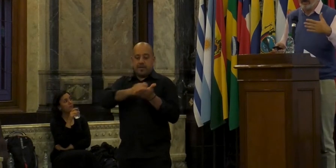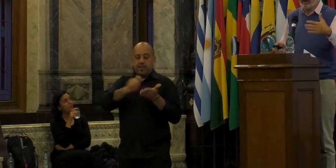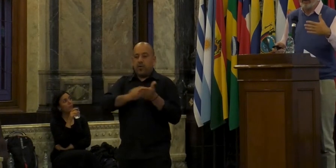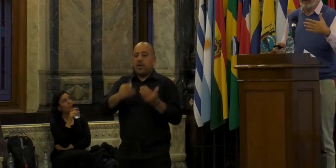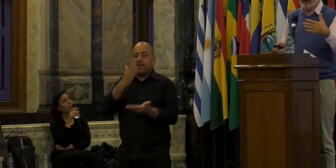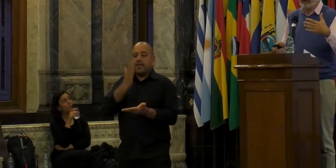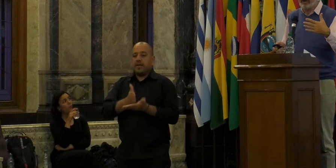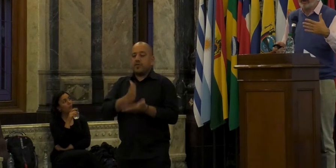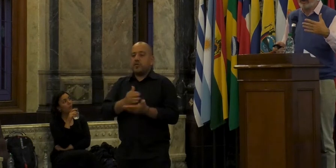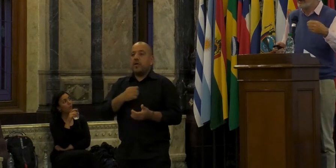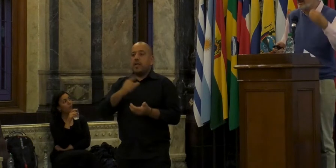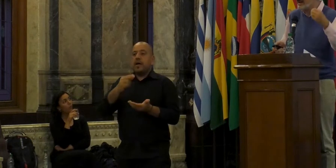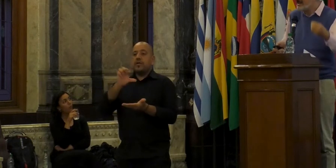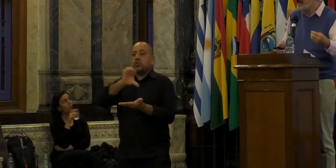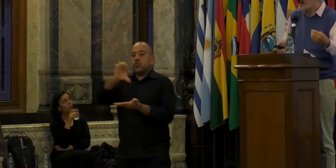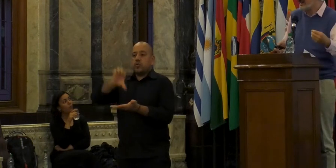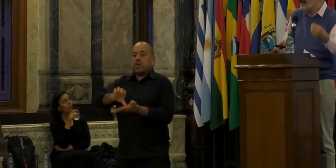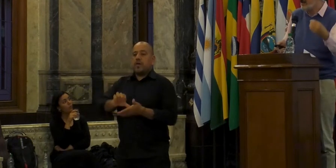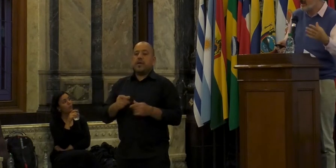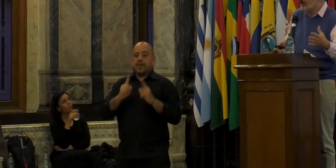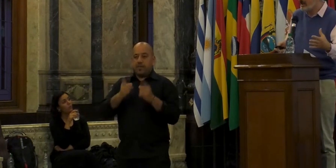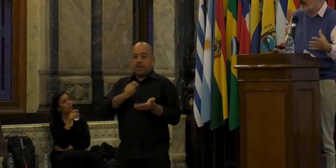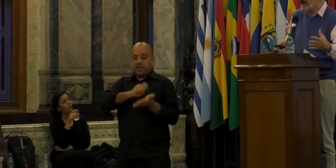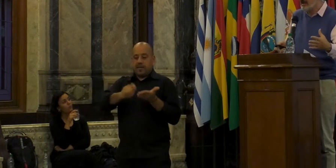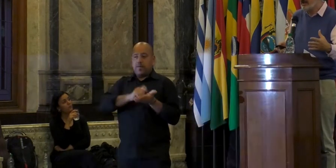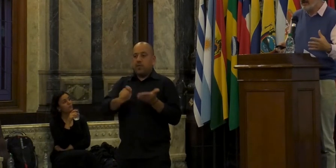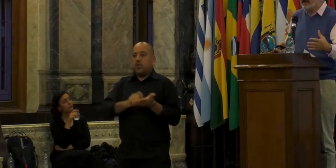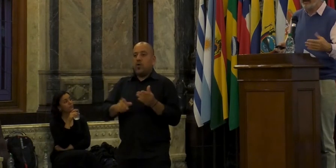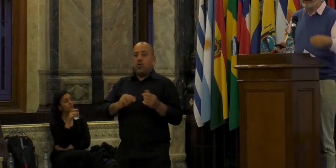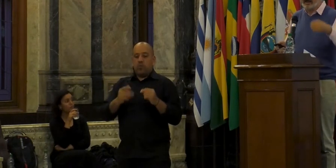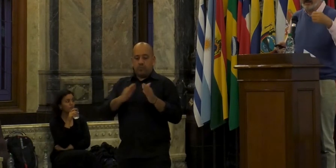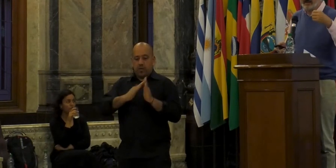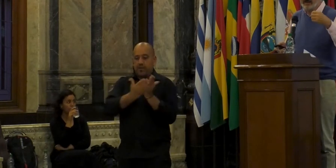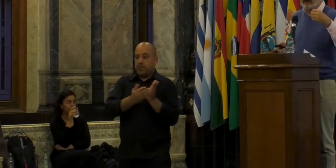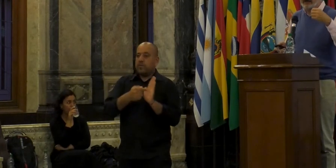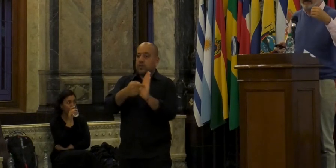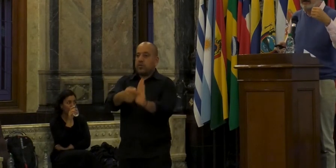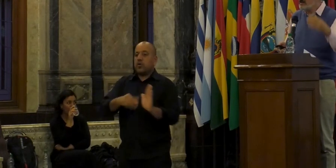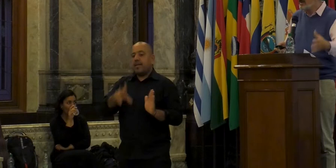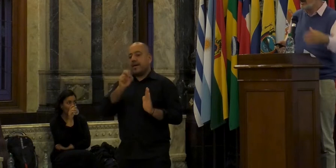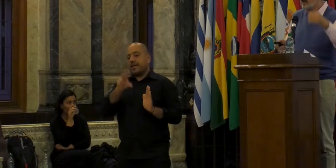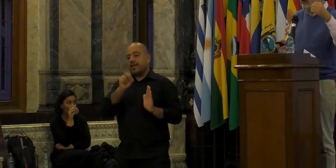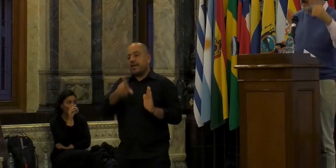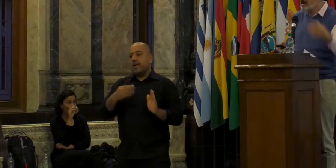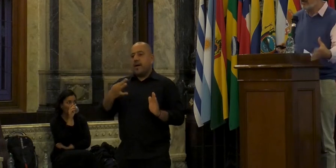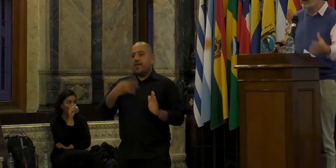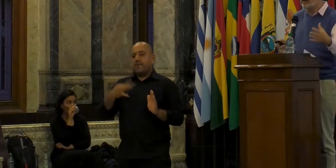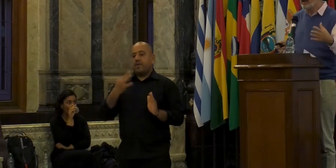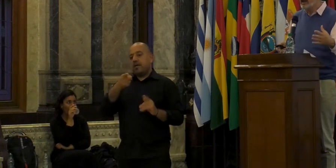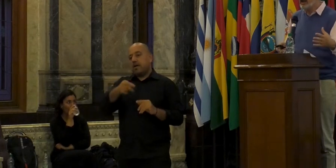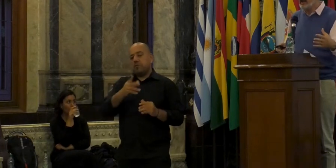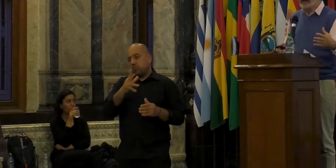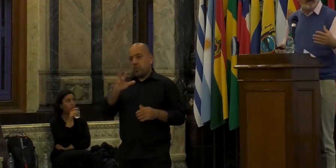pero escribió también un texto precioso que es La crítica de la vida cotidiana. Está en Simmel, en